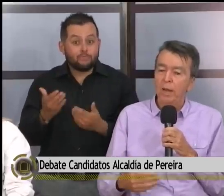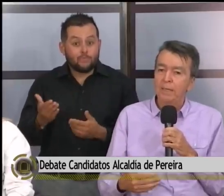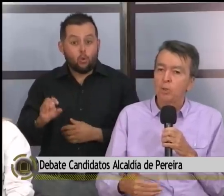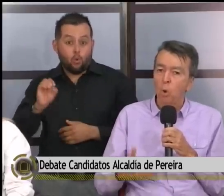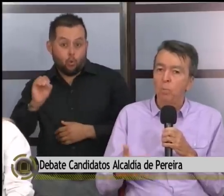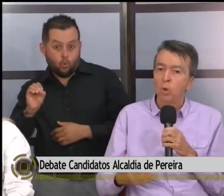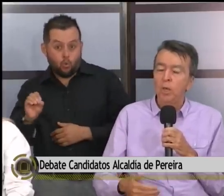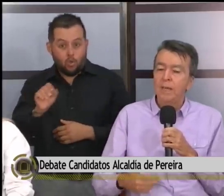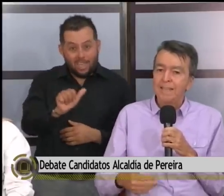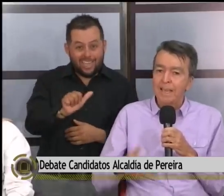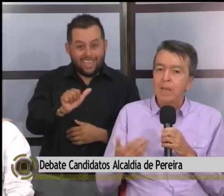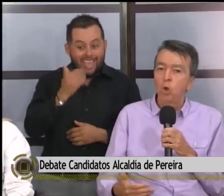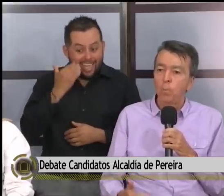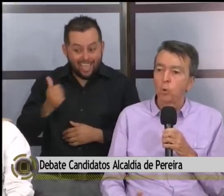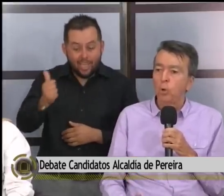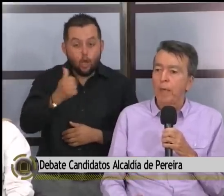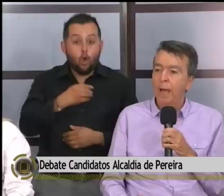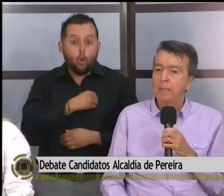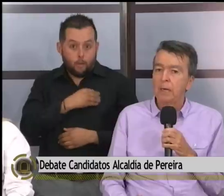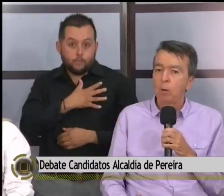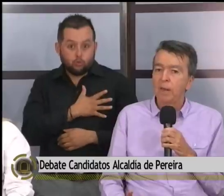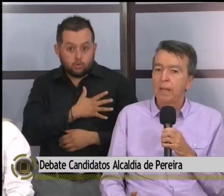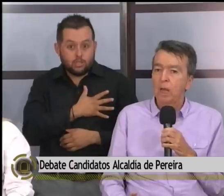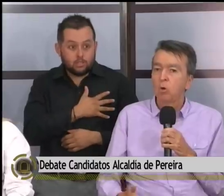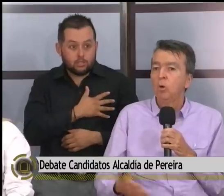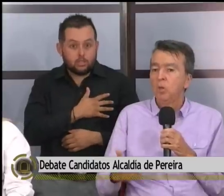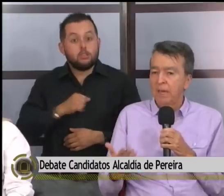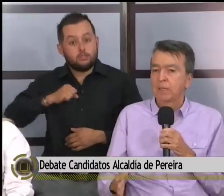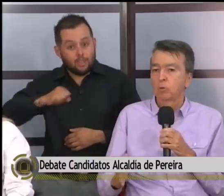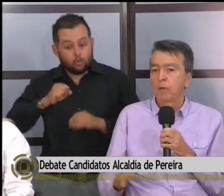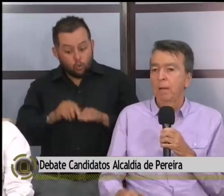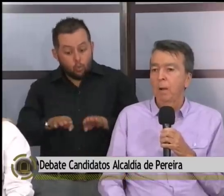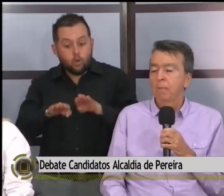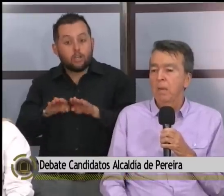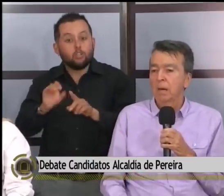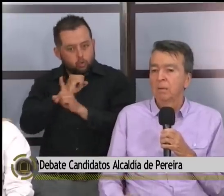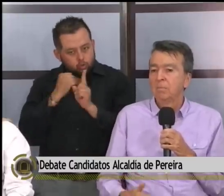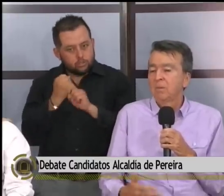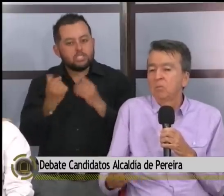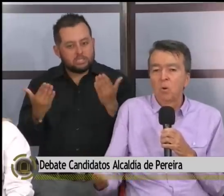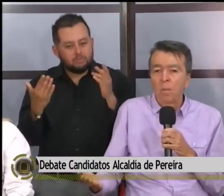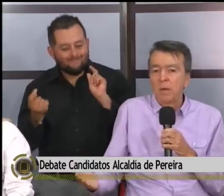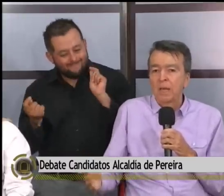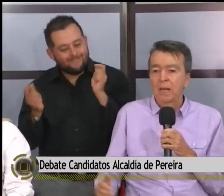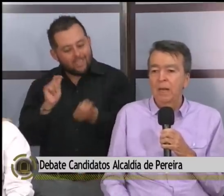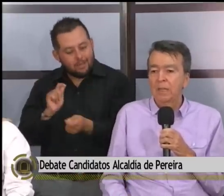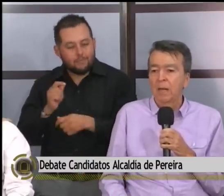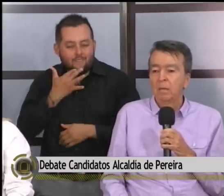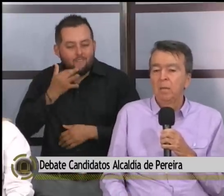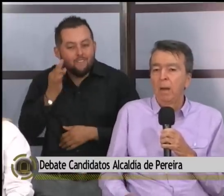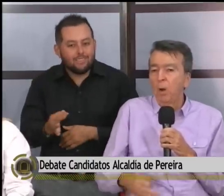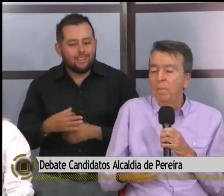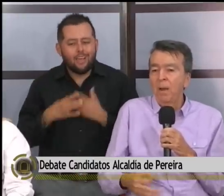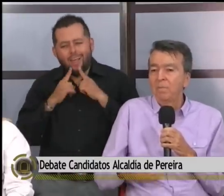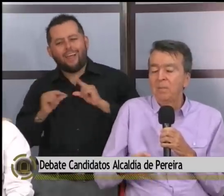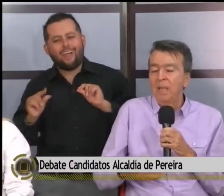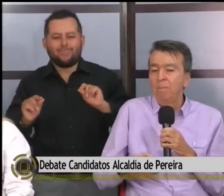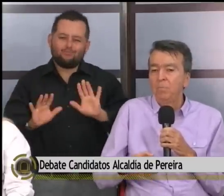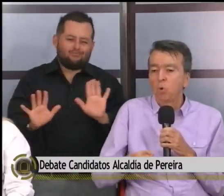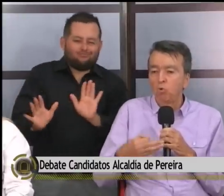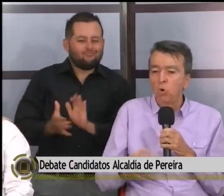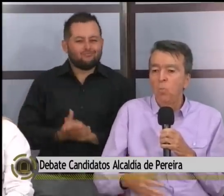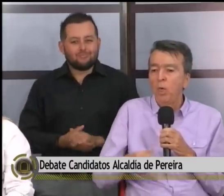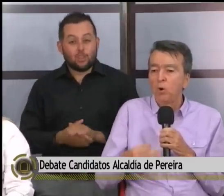las mujeres y todo el mundo esté lleno de oportunidades y en iguales derechos, esta sociedad va a cambiar. Entonces, no nos vamos a echar carreta. El problema